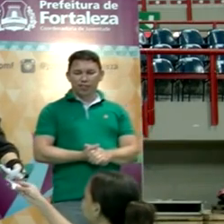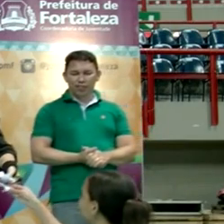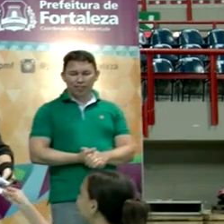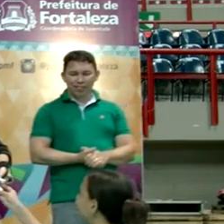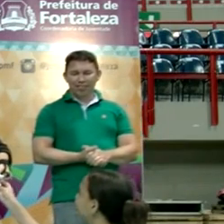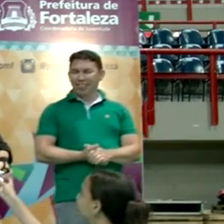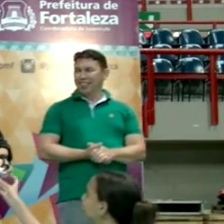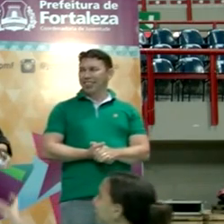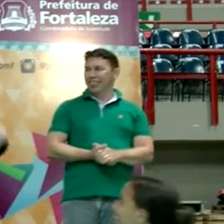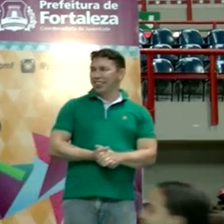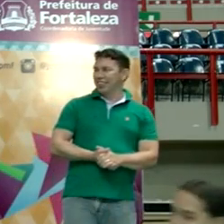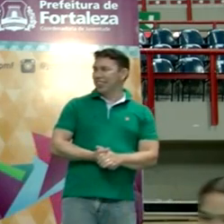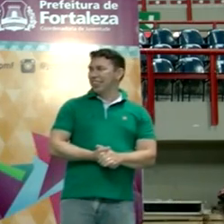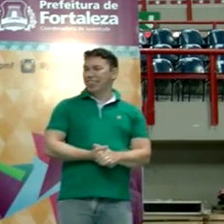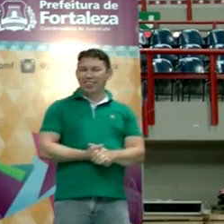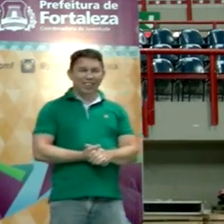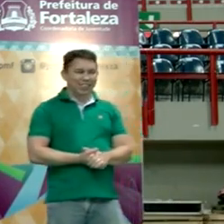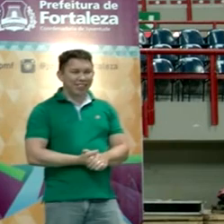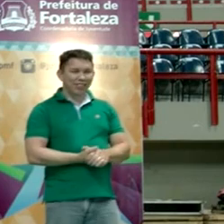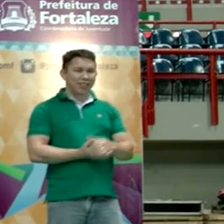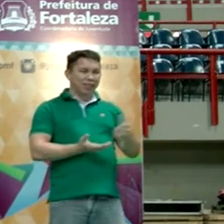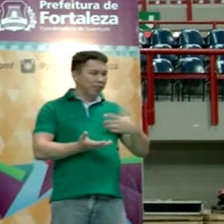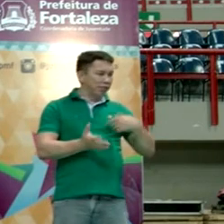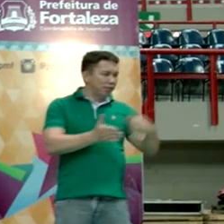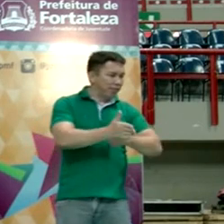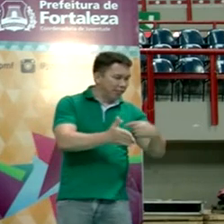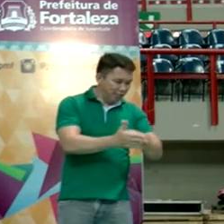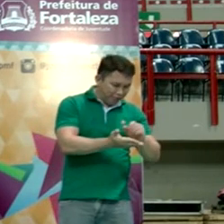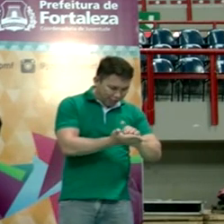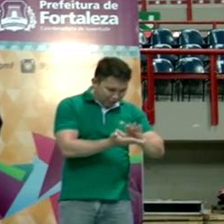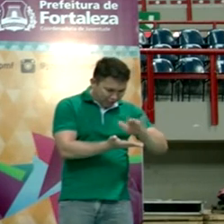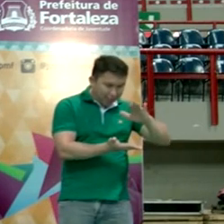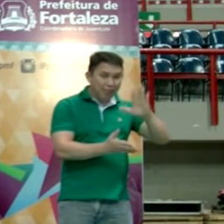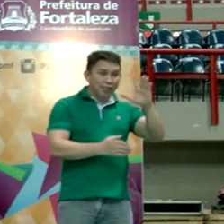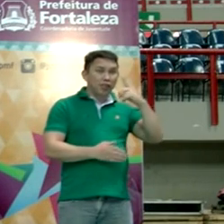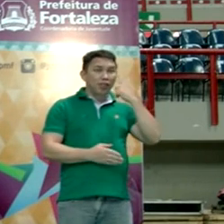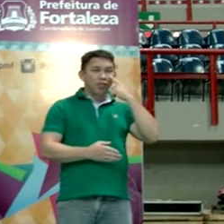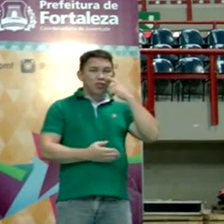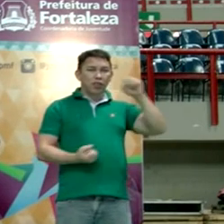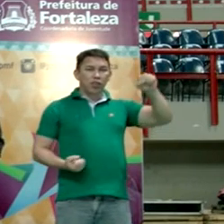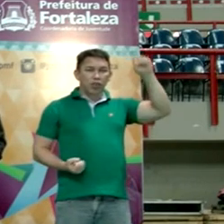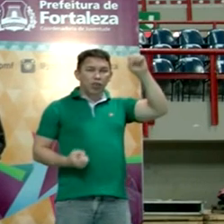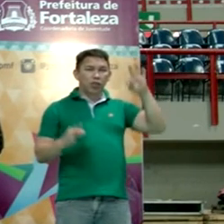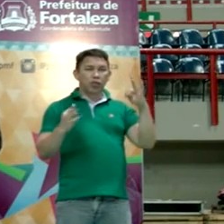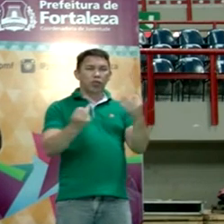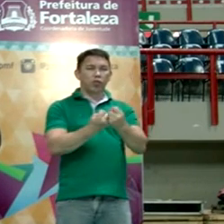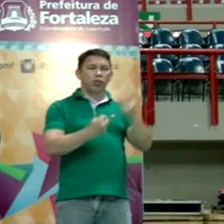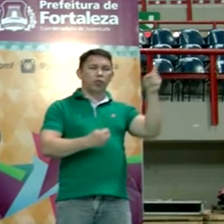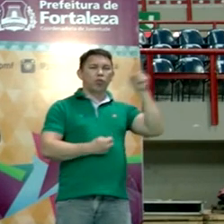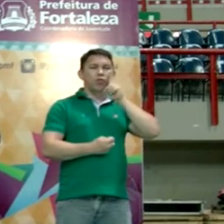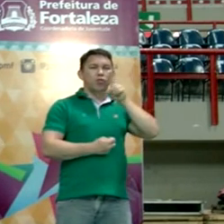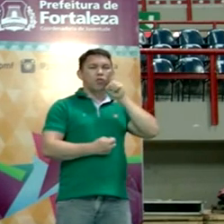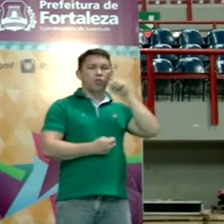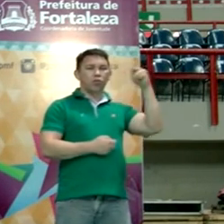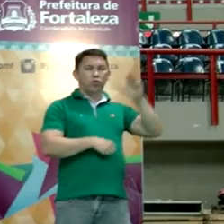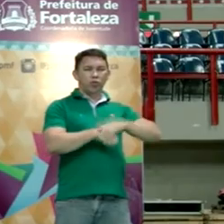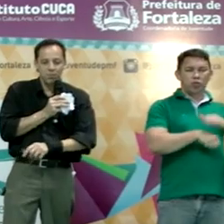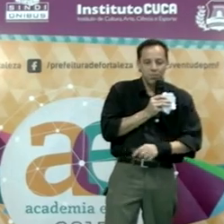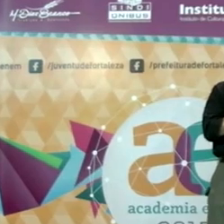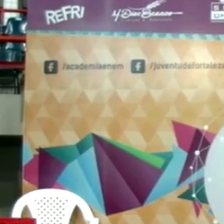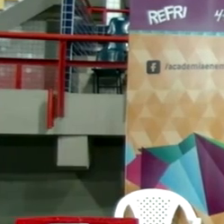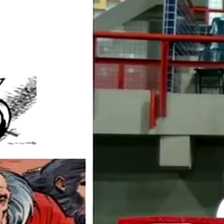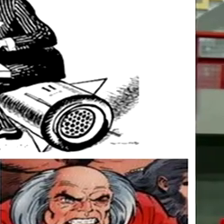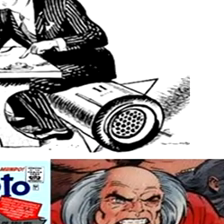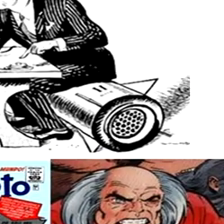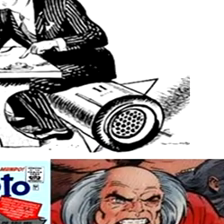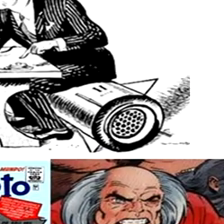minha mão de tanta pergunta que está chegando. Mas tudo bem, a gente responde já já. Então veja que os heróis, eles eram todos norte-americanos. Olha outro